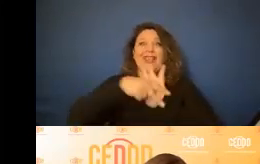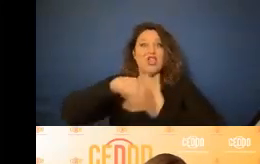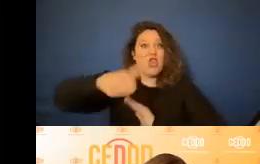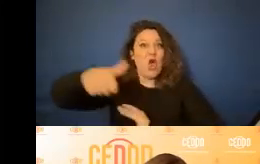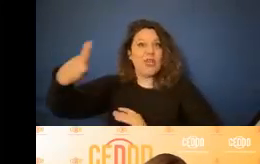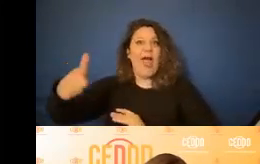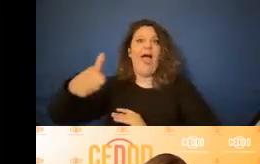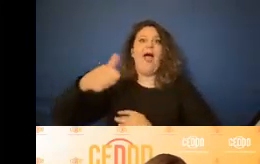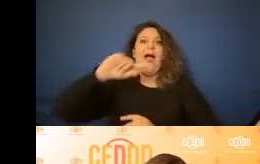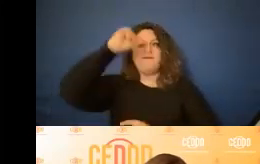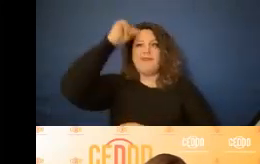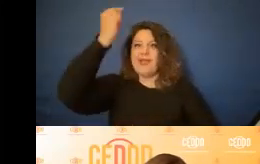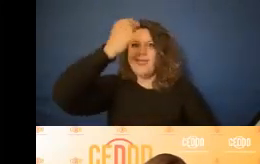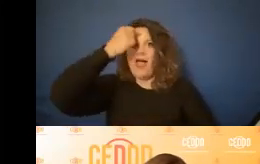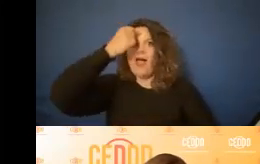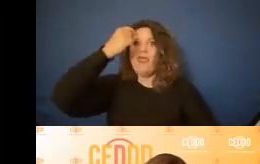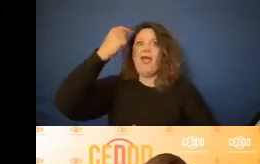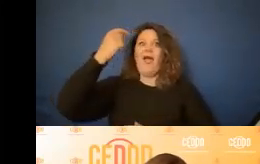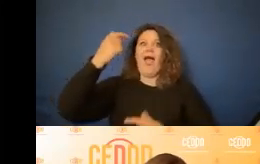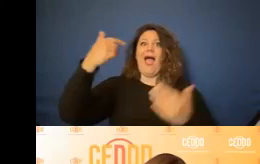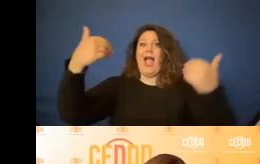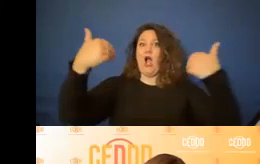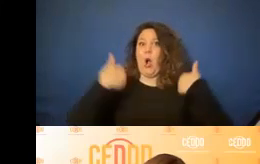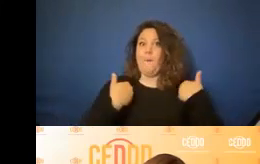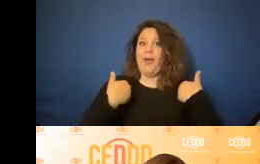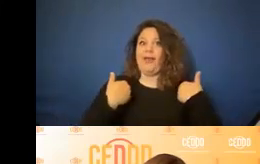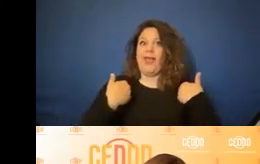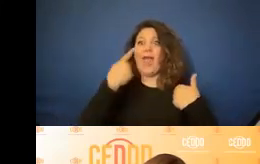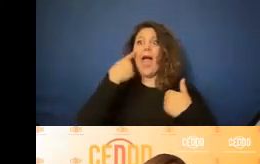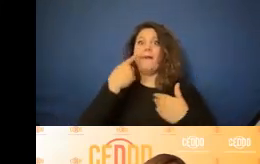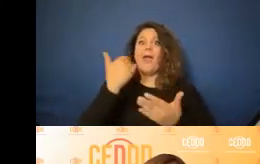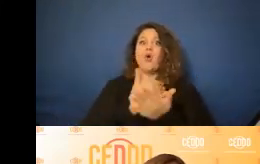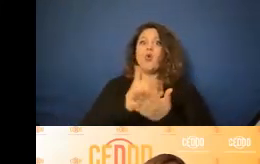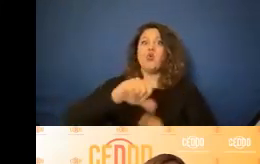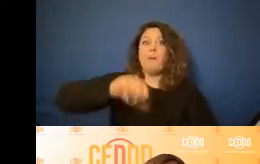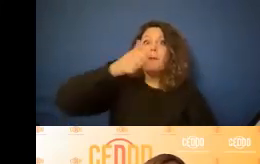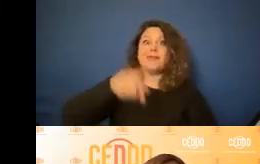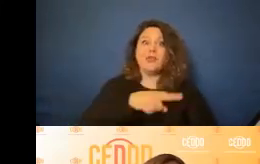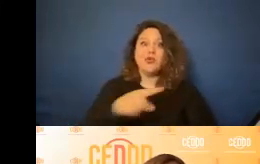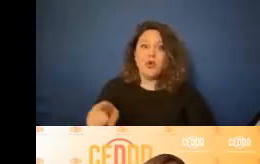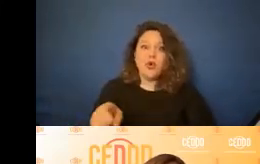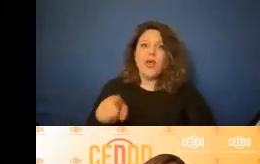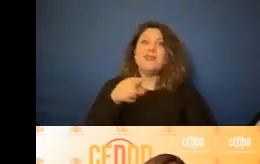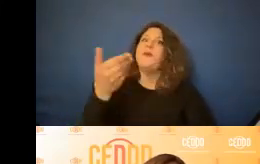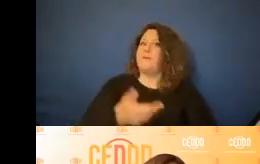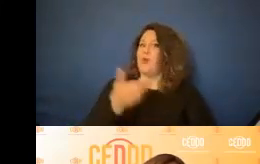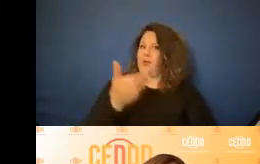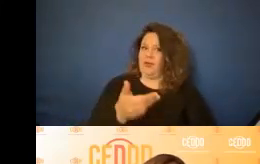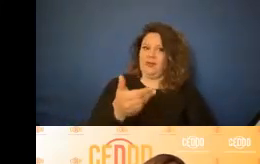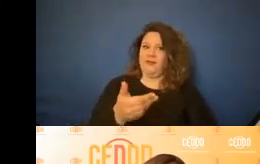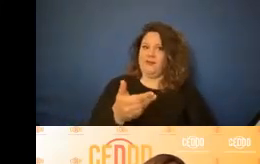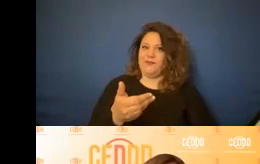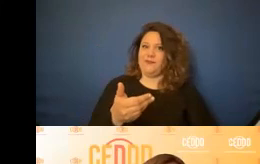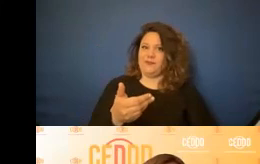habilidades, junto a las competencias que pasan de curso a curso, ¿no? Seamos capaces de transmitir qué carácter, cómo se